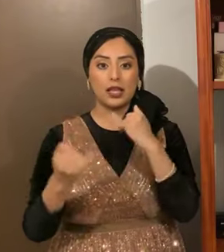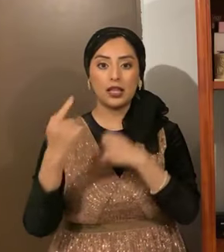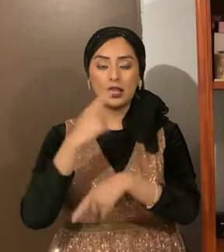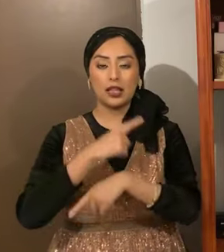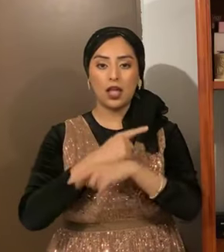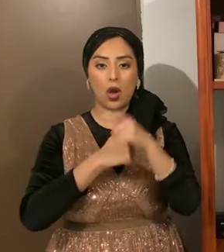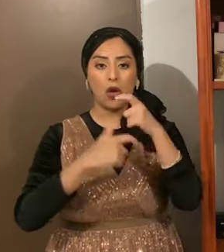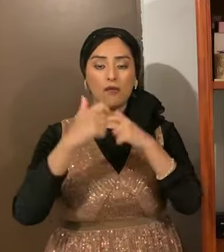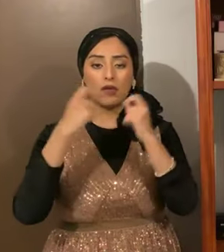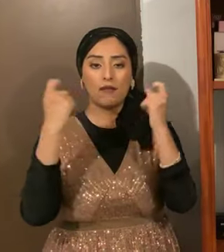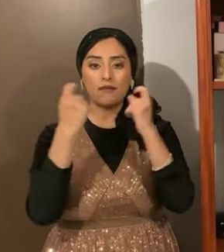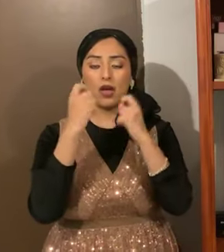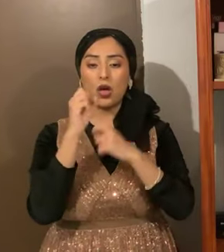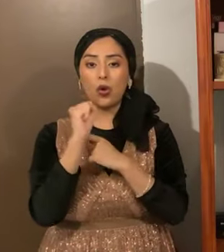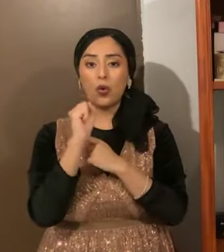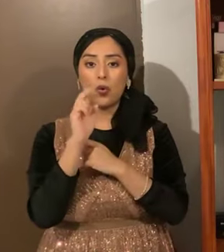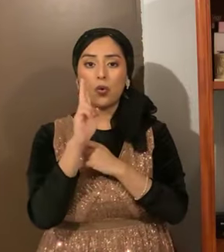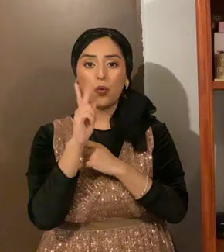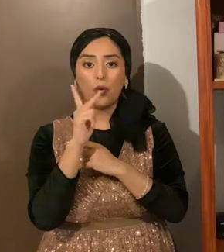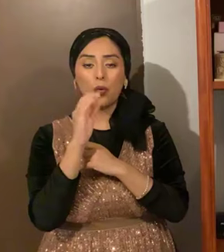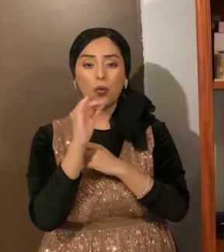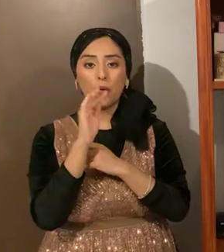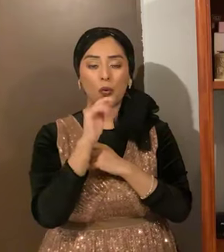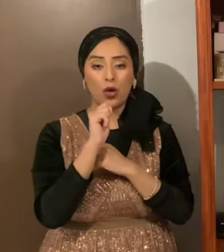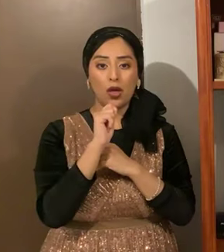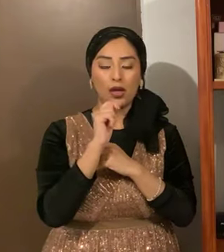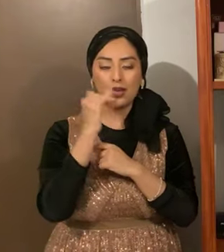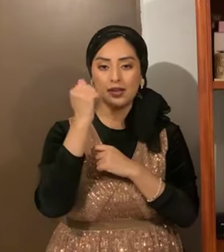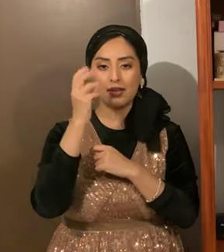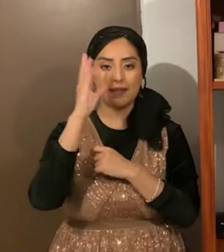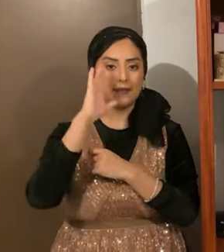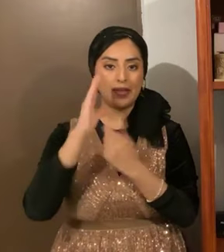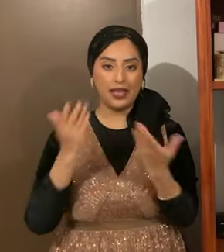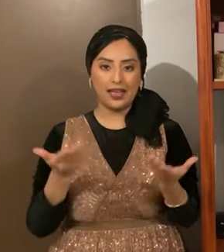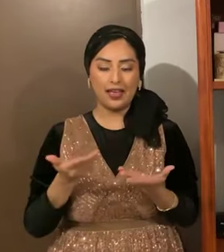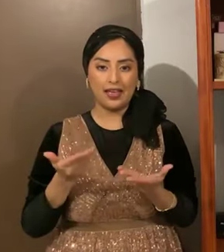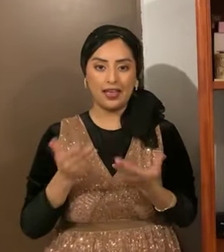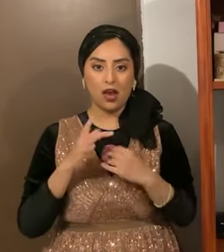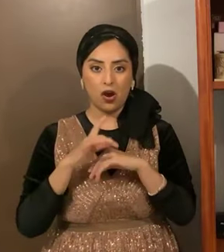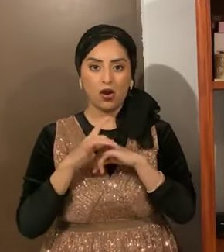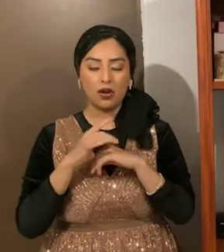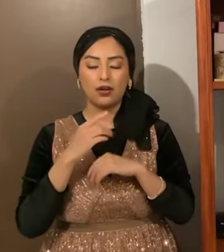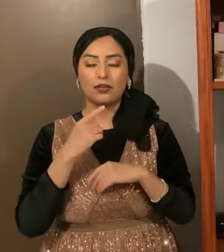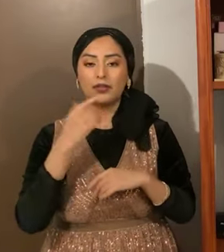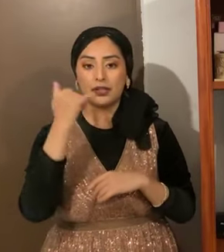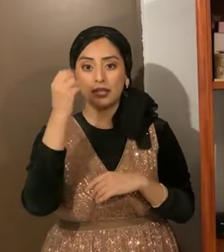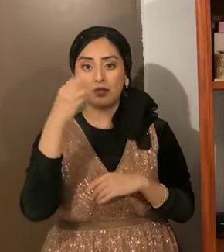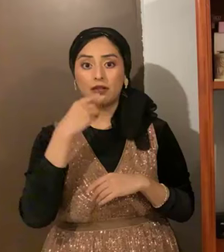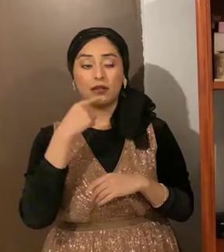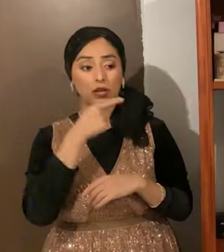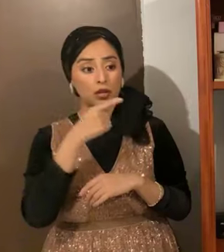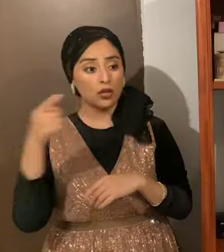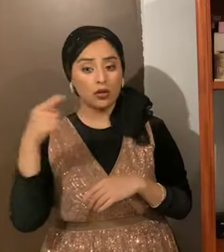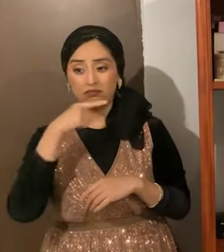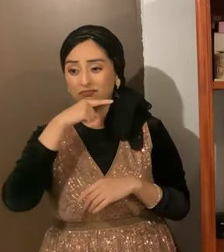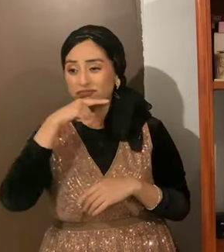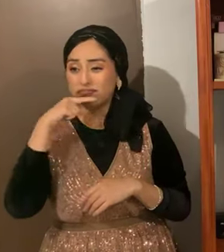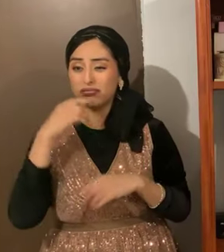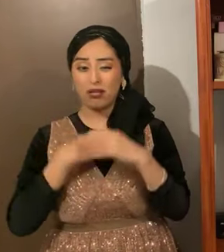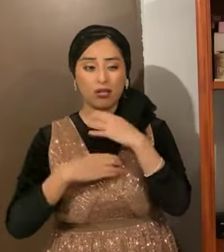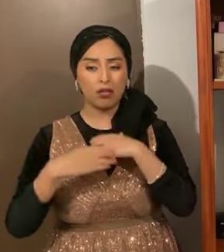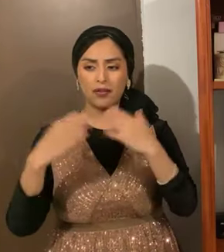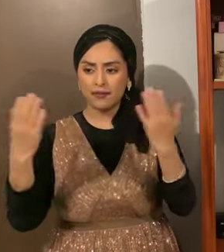de la gran fiesta de Sukkot, cuando estaba Yahshua aquí en la tierra, Él dijo, el que tenga sed, venga a mí y